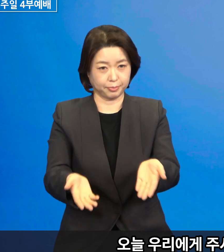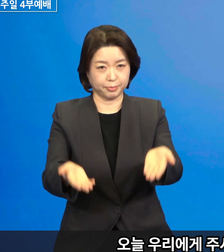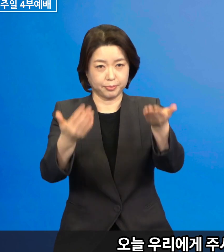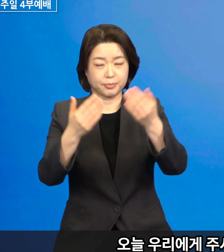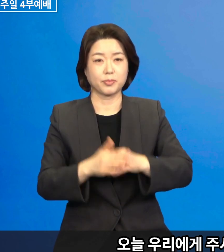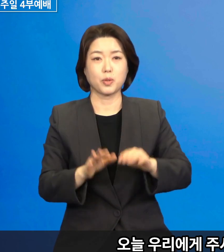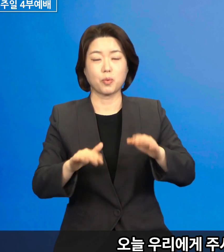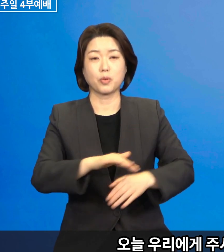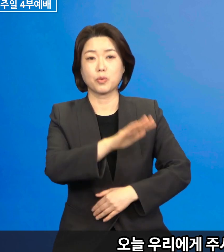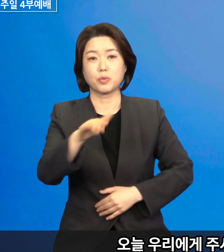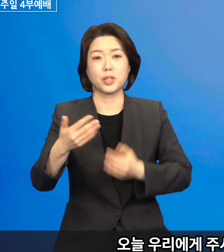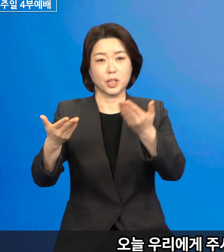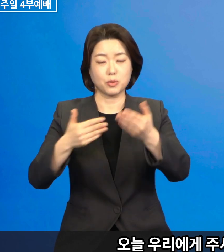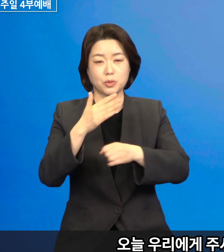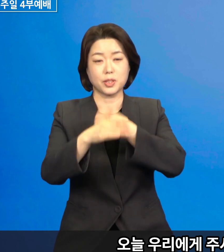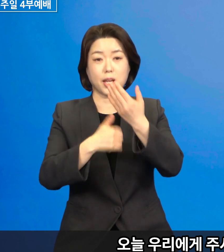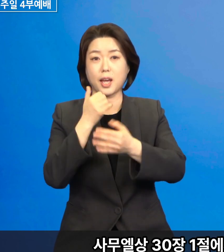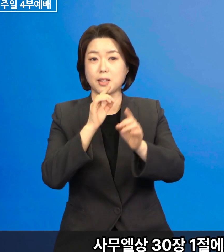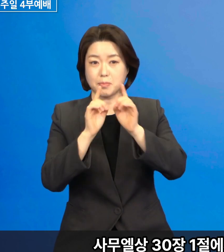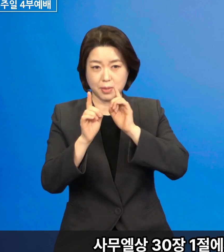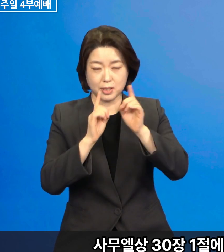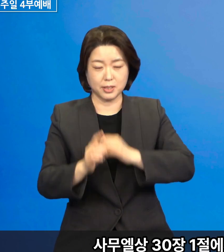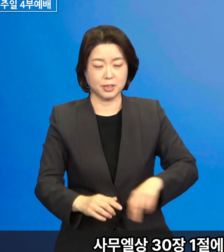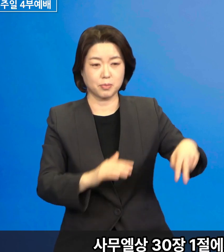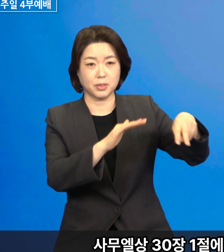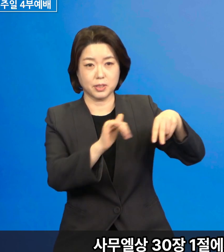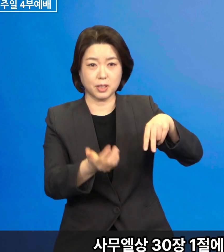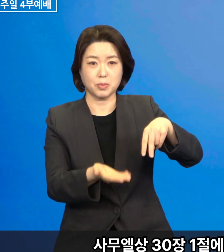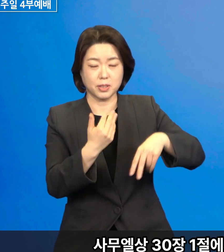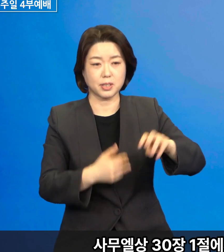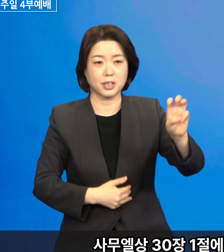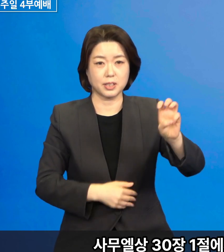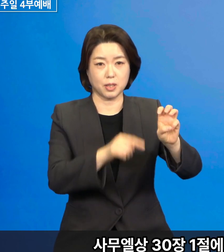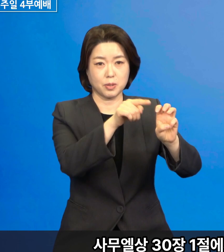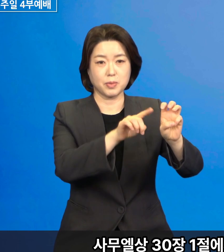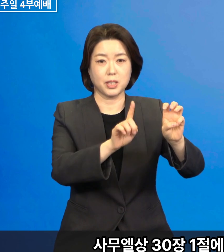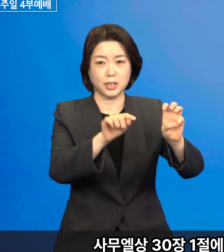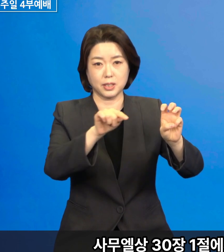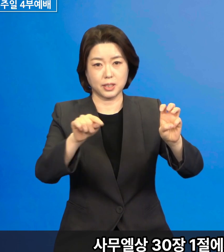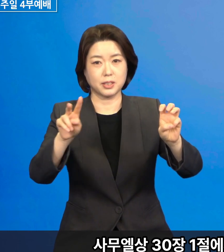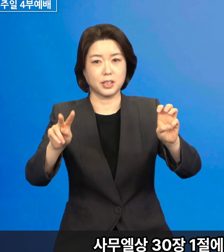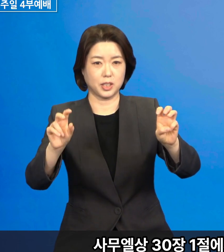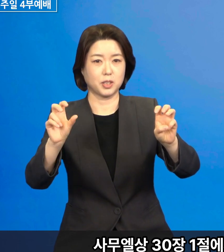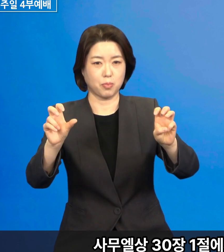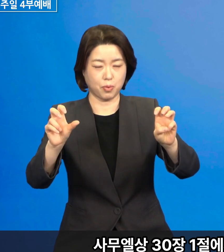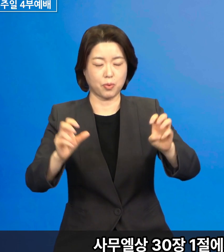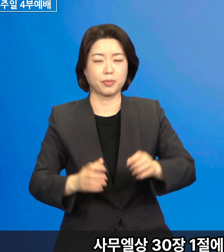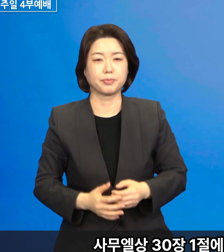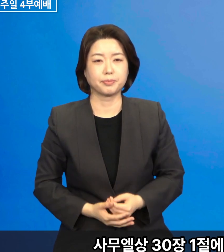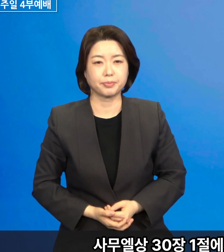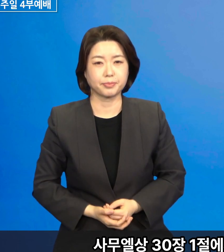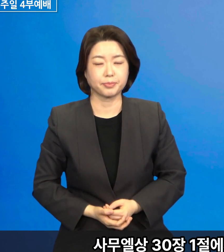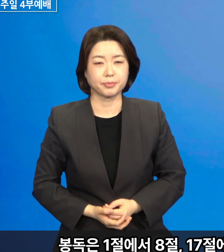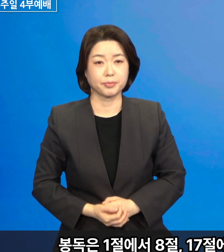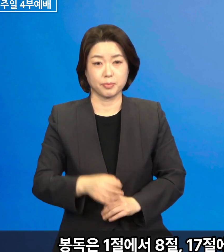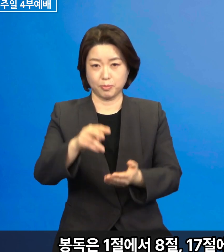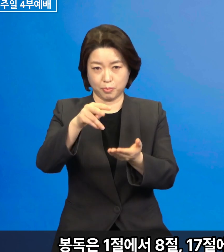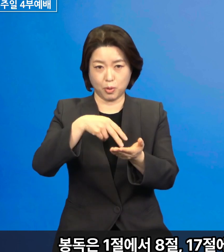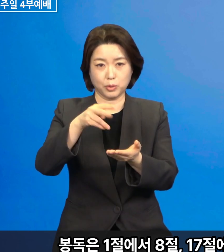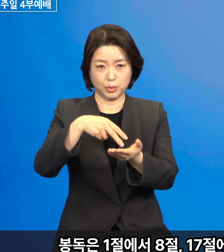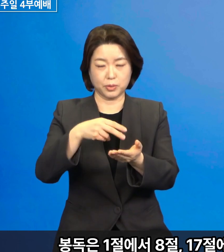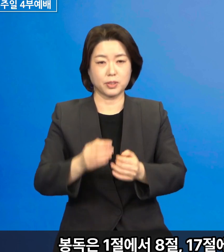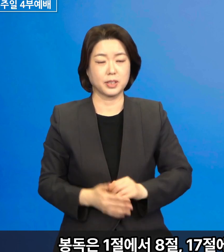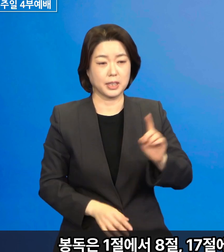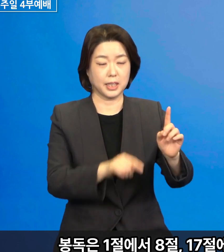오늘 우리에게 주시는 하나님의 말씀은 사무엘상 30장 1절에서 25절까지 말씀입니다.